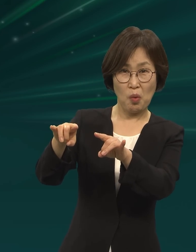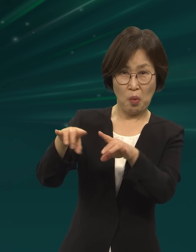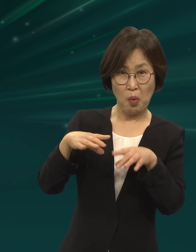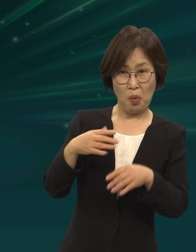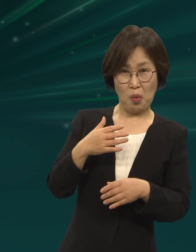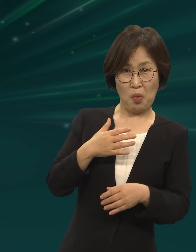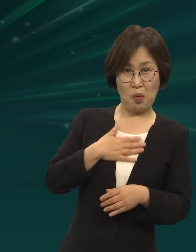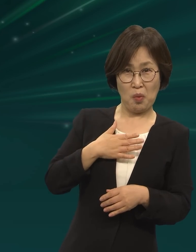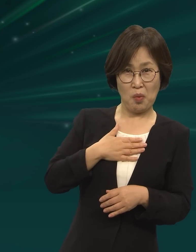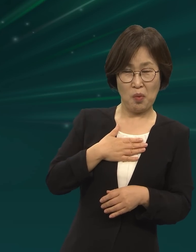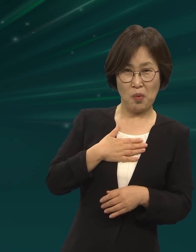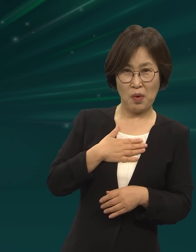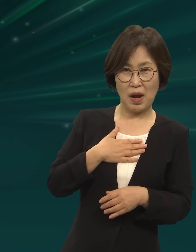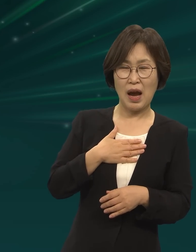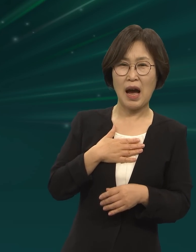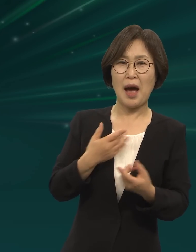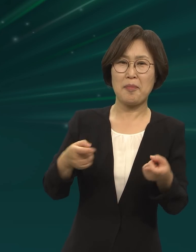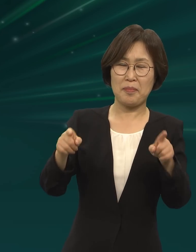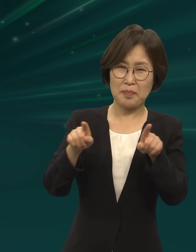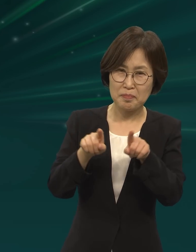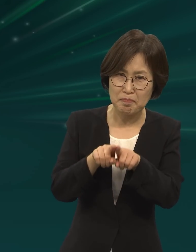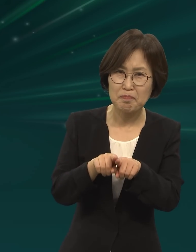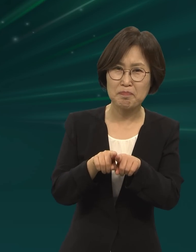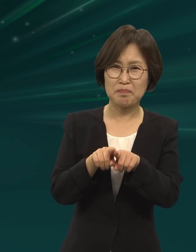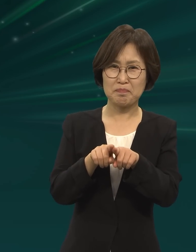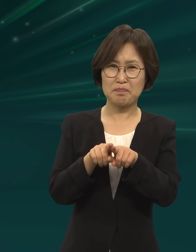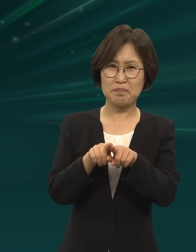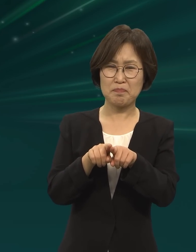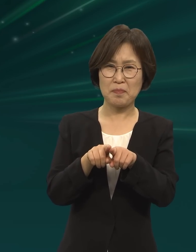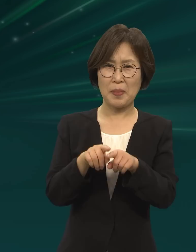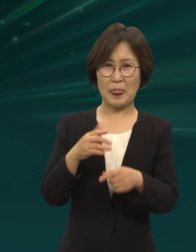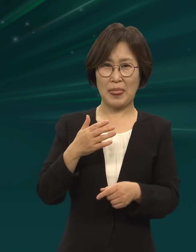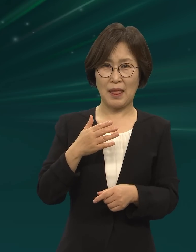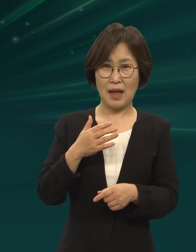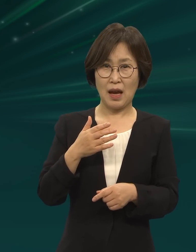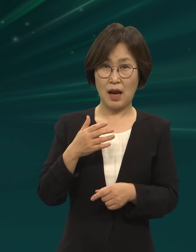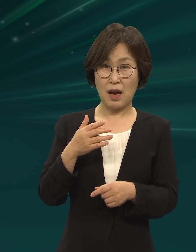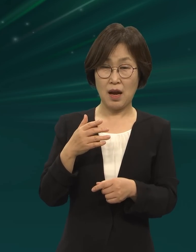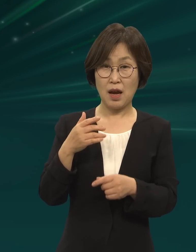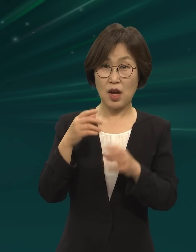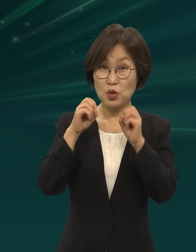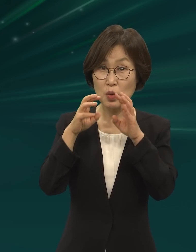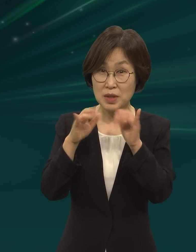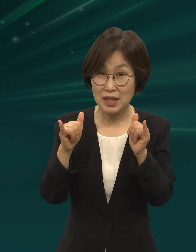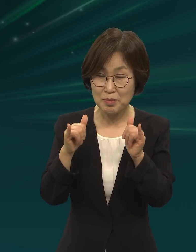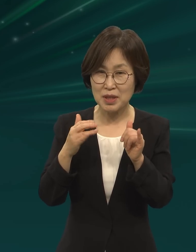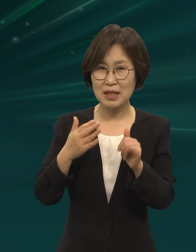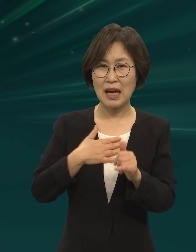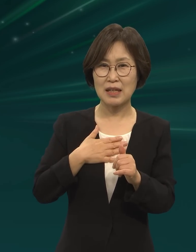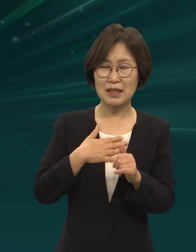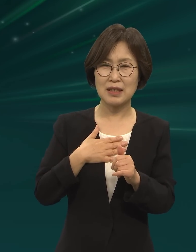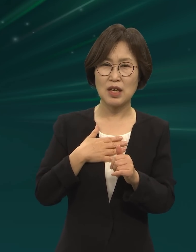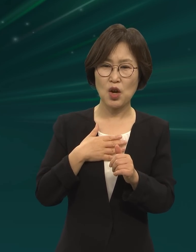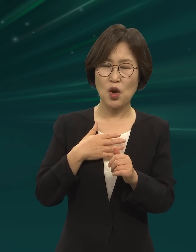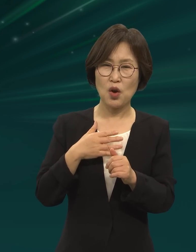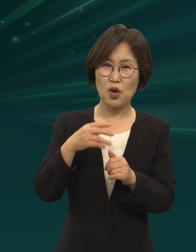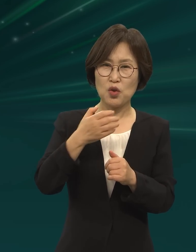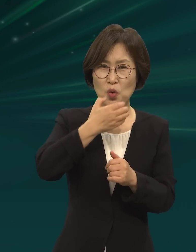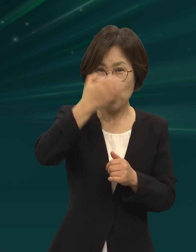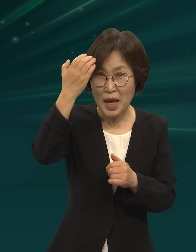공부를 못했는데 조준호 선교사님께서 저를 요셉 만들기 프로그램 안에서 저를 또 이제 공부할 수